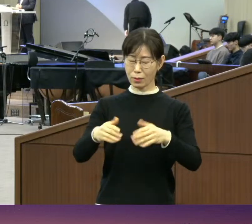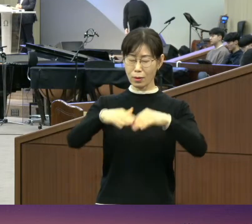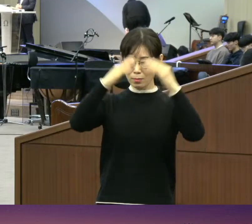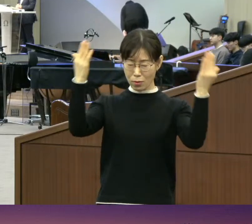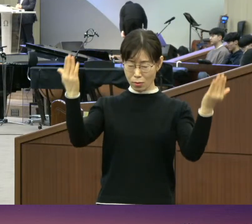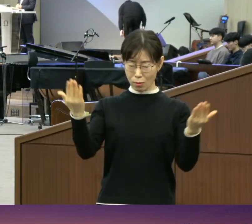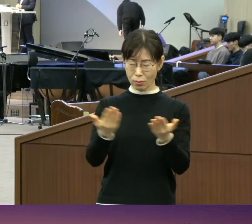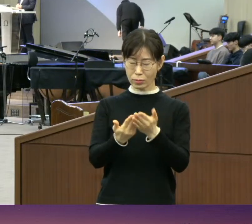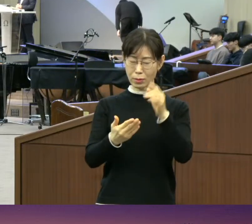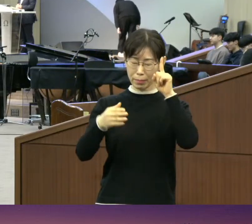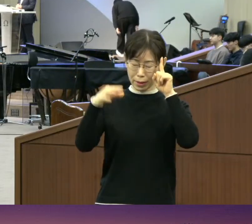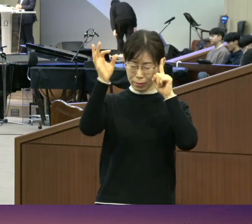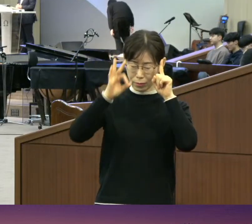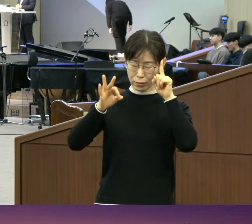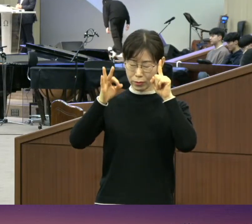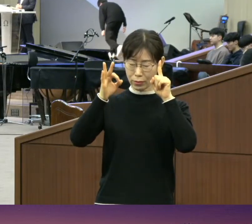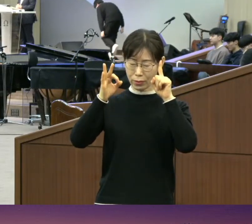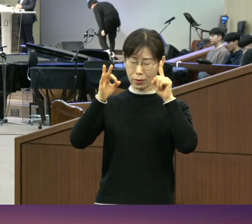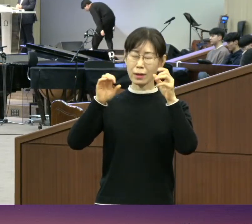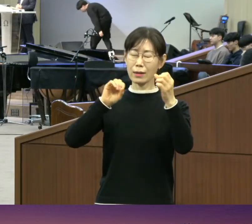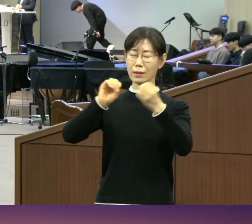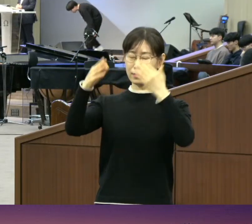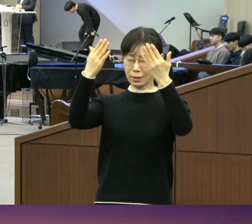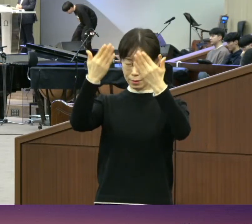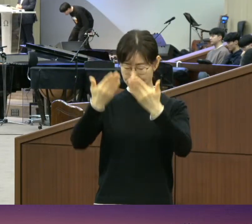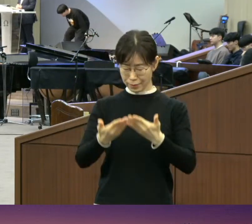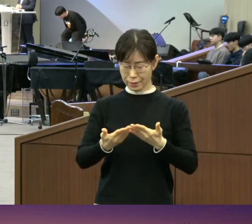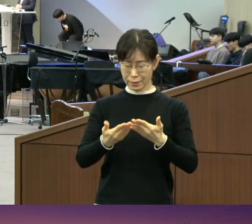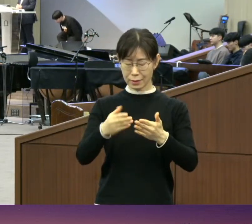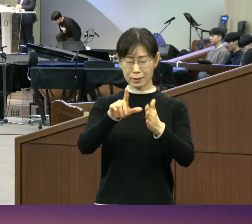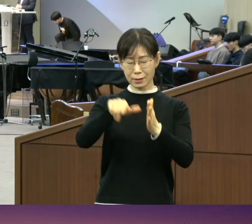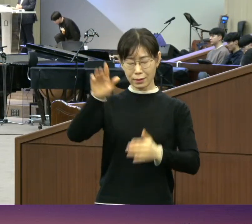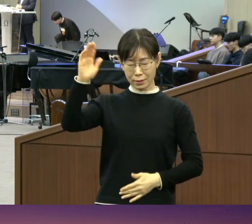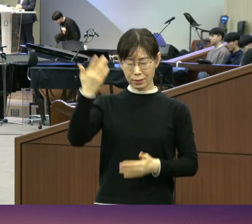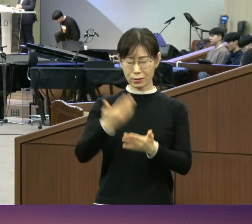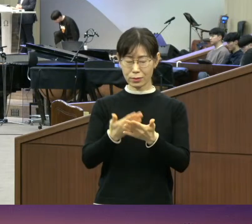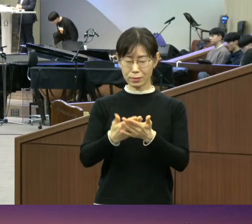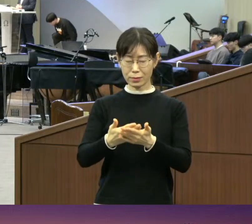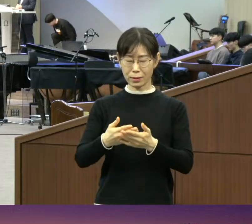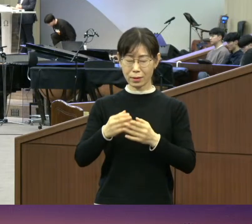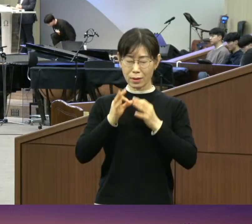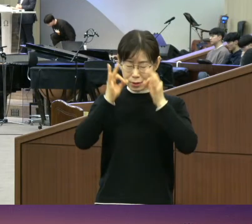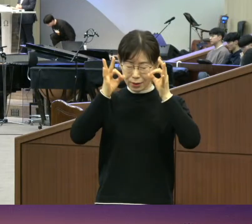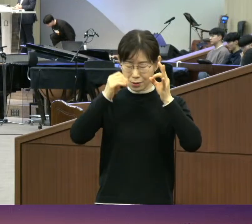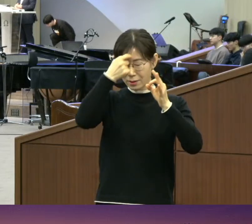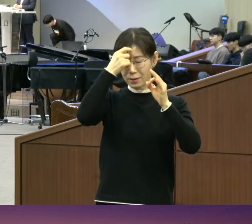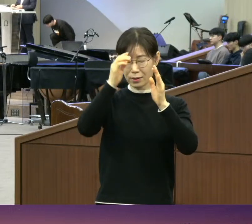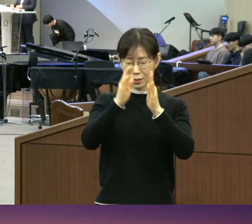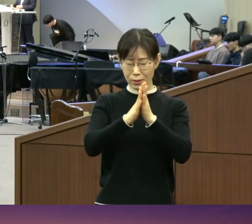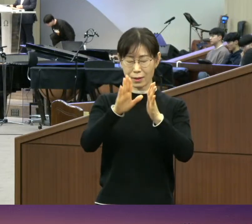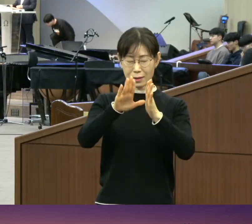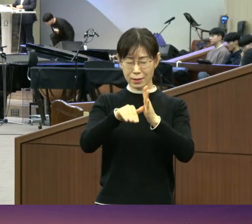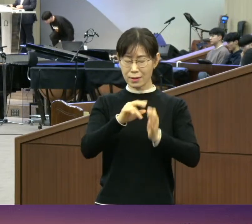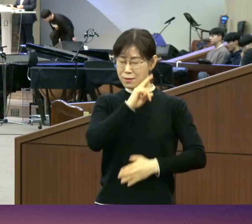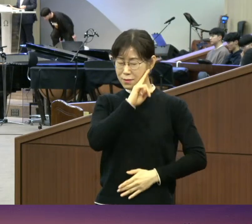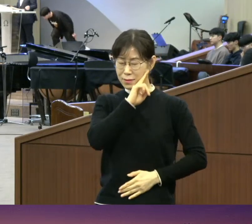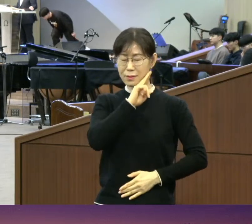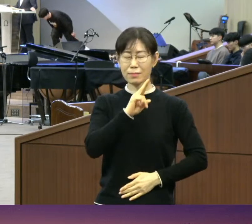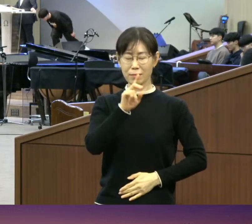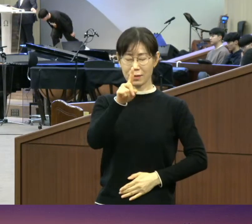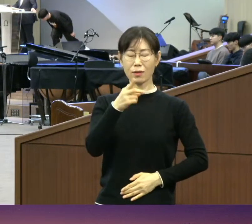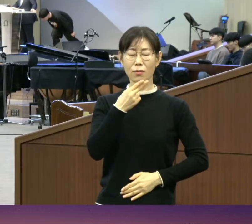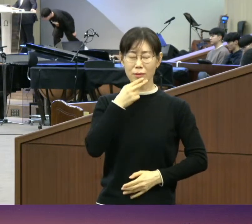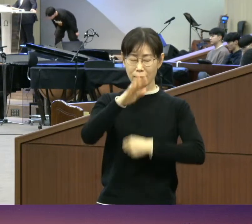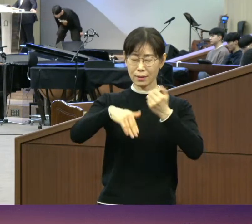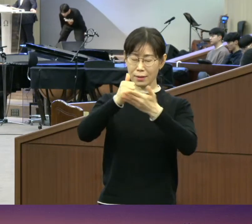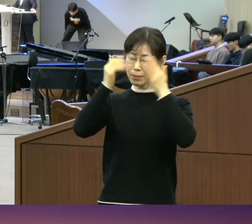떨어지지 않고 하늘에 상달되고 응답되는 역사가 일어나게 하여 주시고 우리가 간구할 때 조금도 의심하지 않고 하나님을